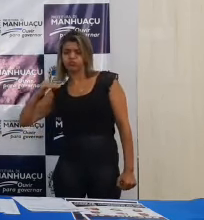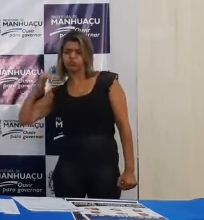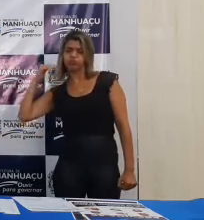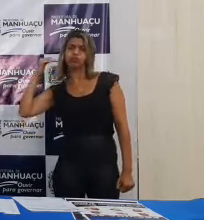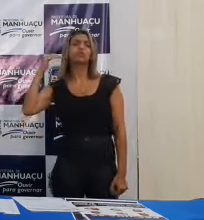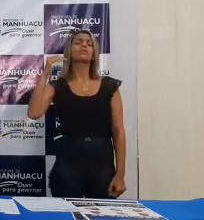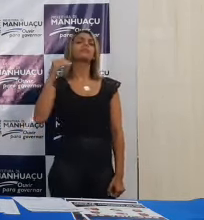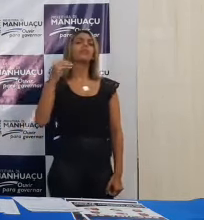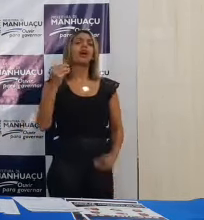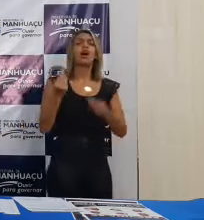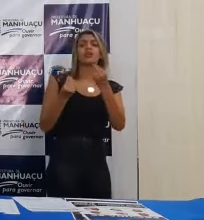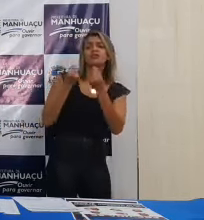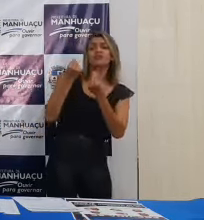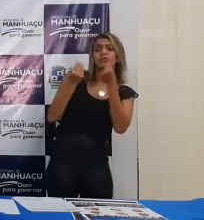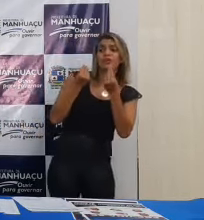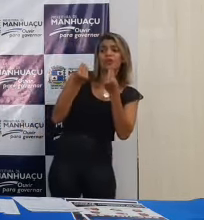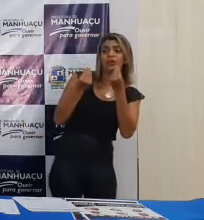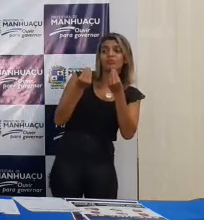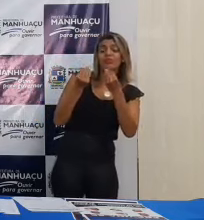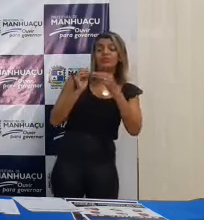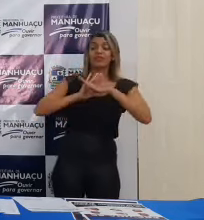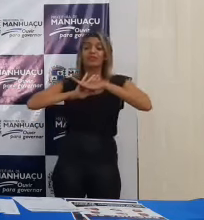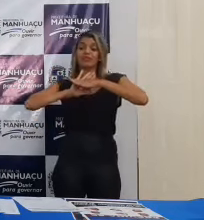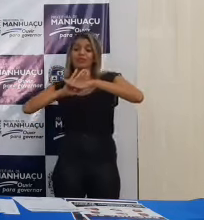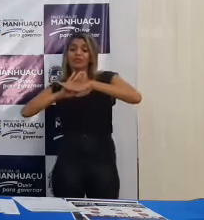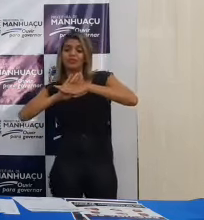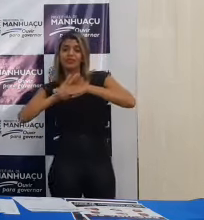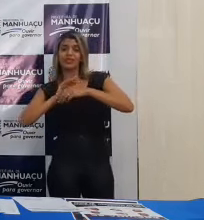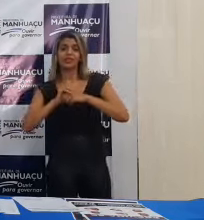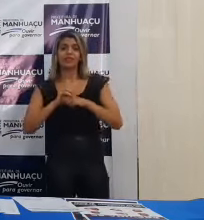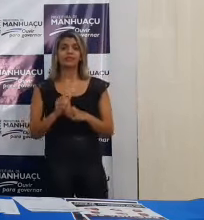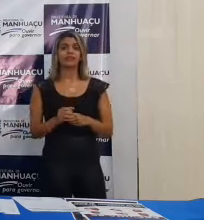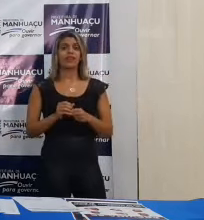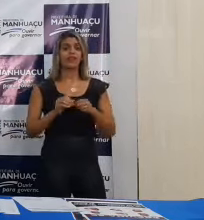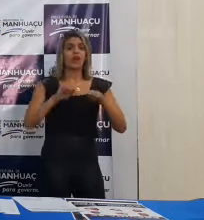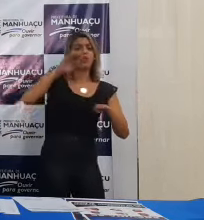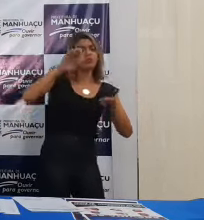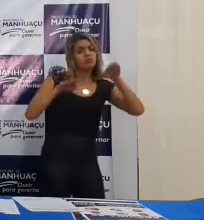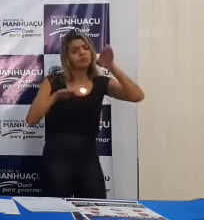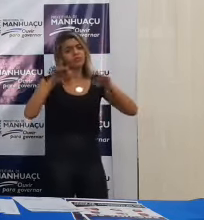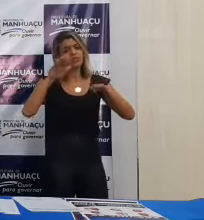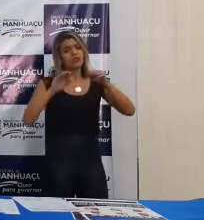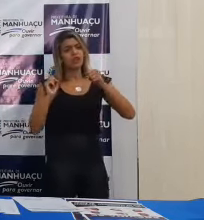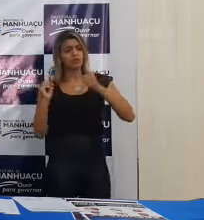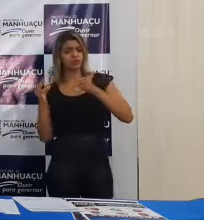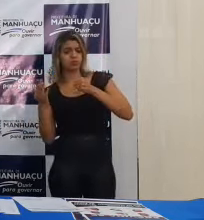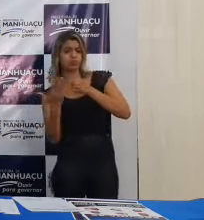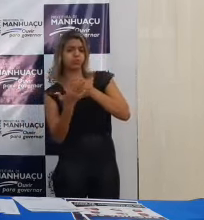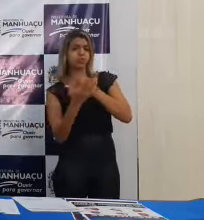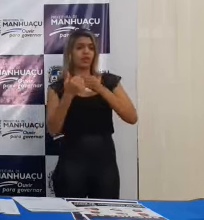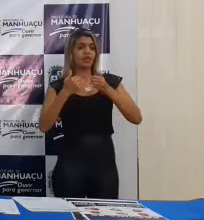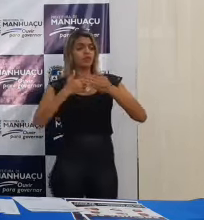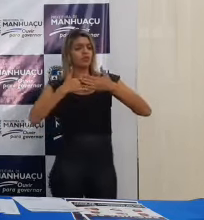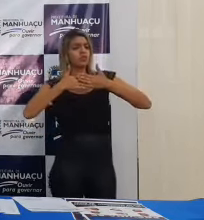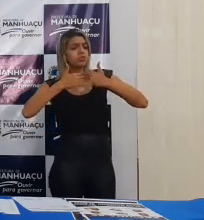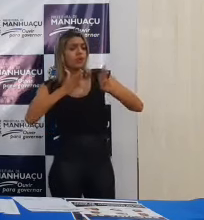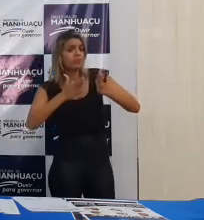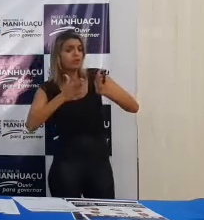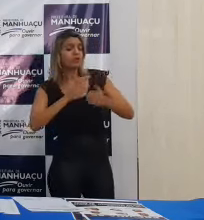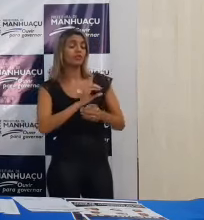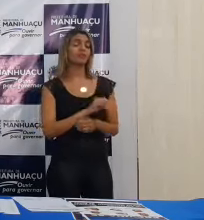pergunta é como vocês vão lidar com essa situação, fazendo esse equilíbrio exato entre a necessidade do comércio de funcionar e